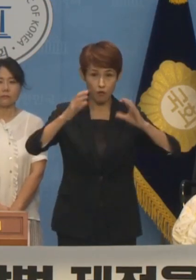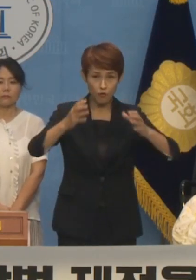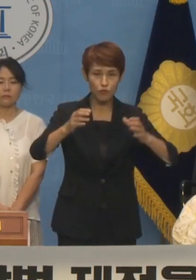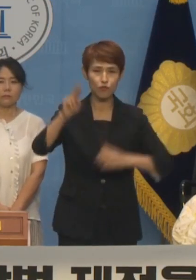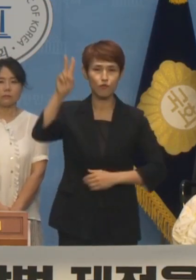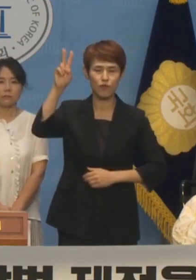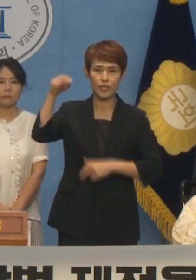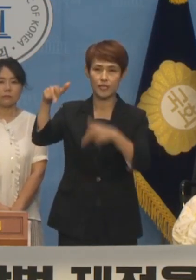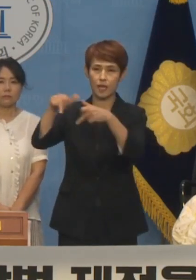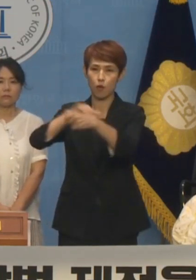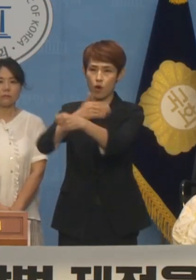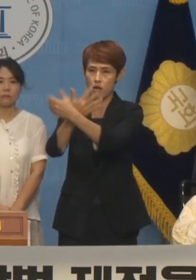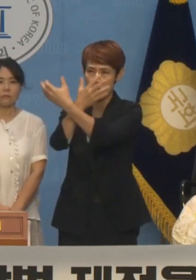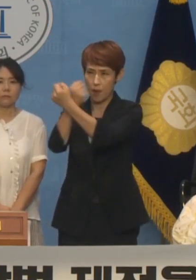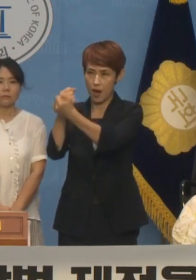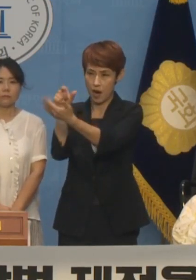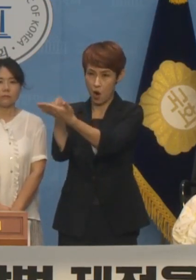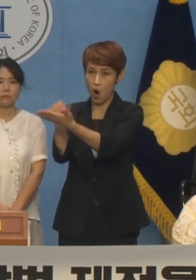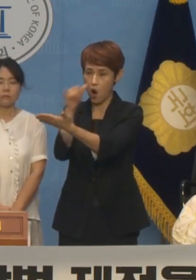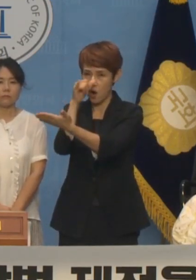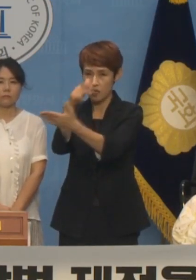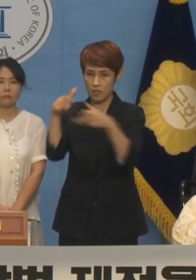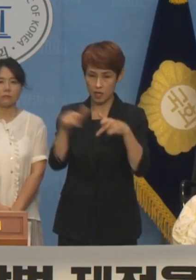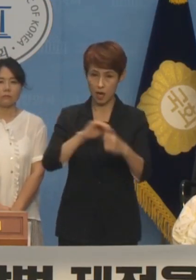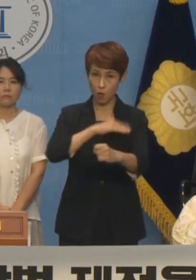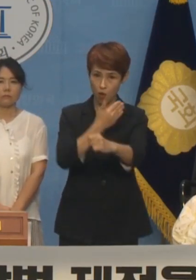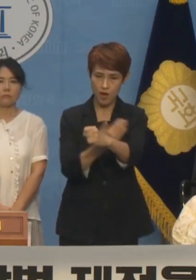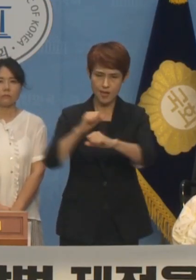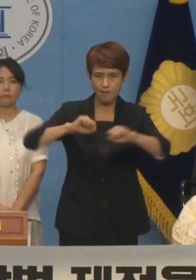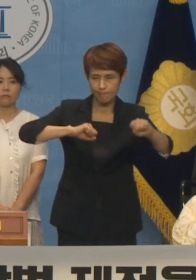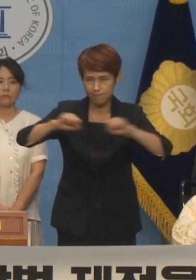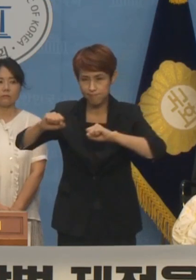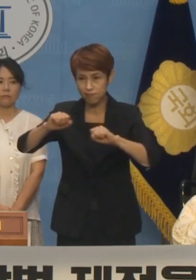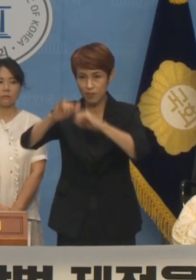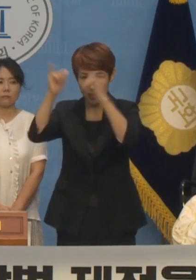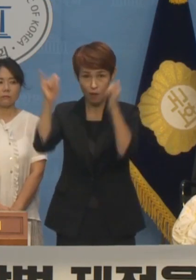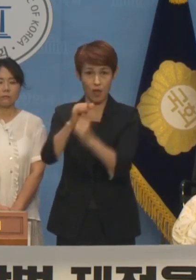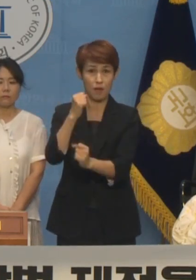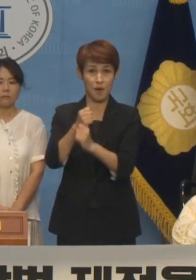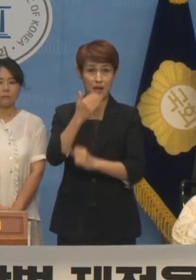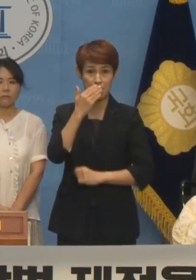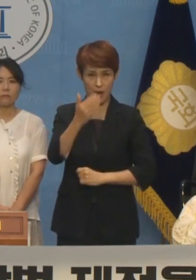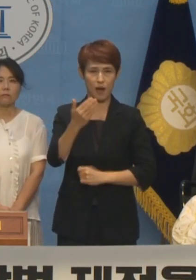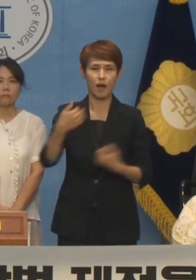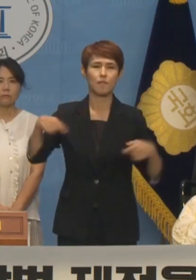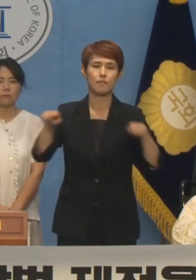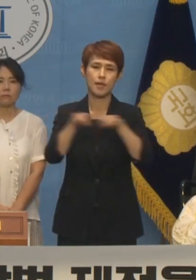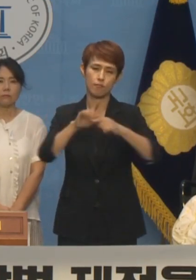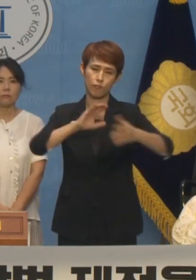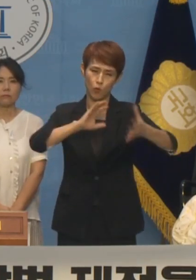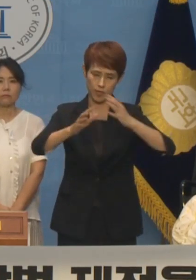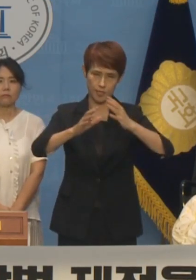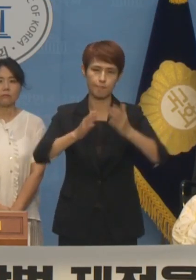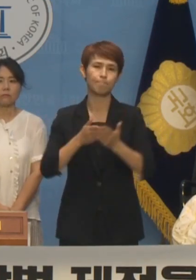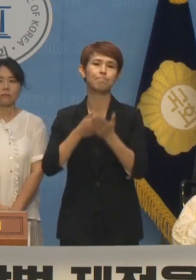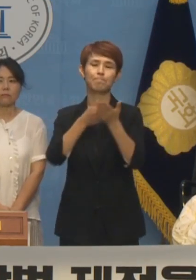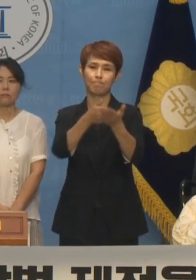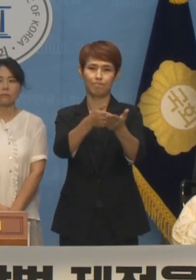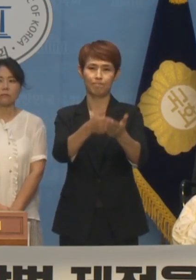권리 협약에 명시된 장애인의 권리가 살아 숨쉬는 사회가 될 수 있도록 함께 논의할 것을